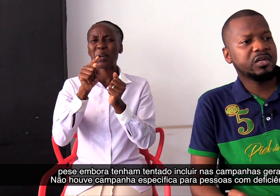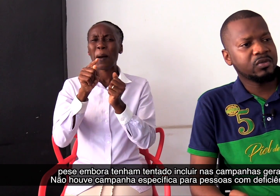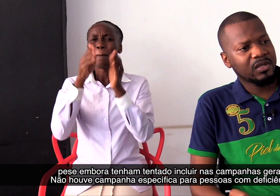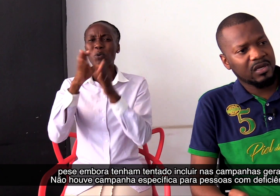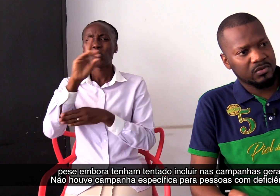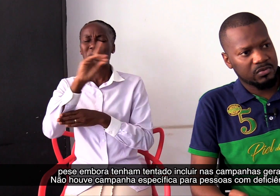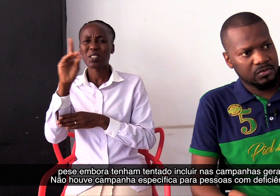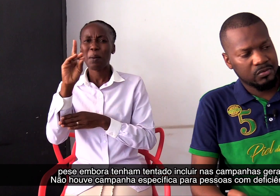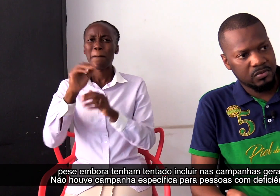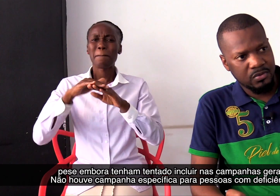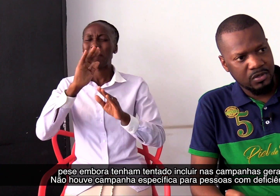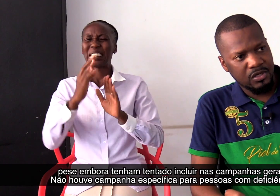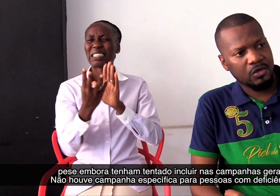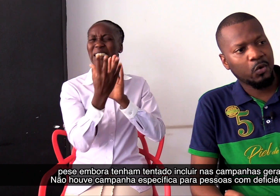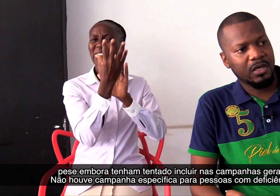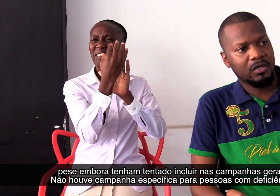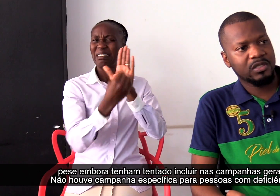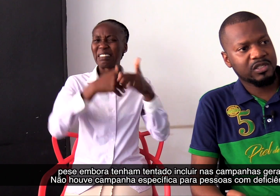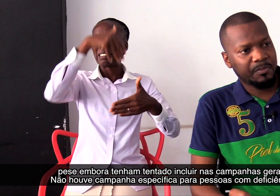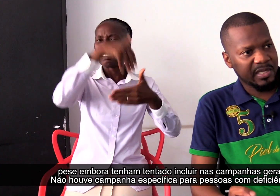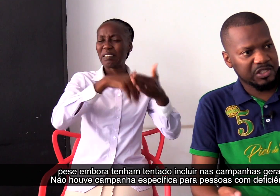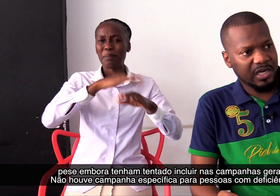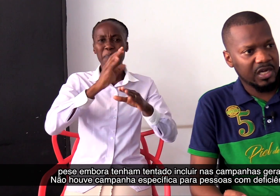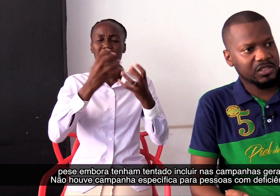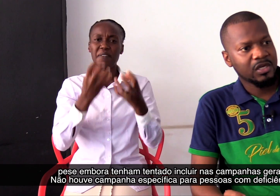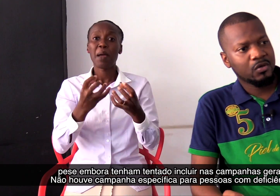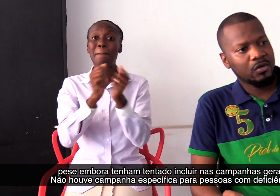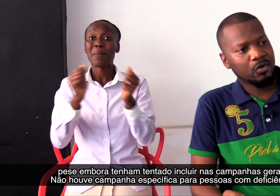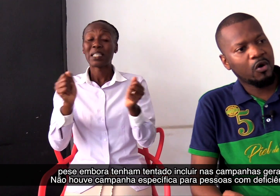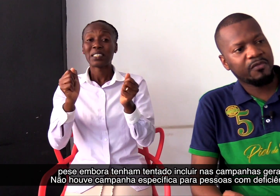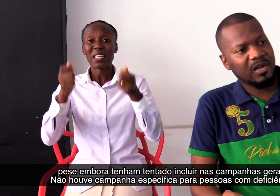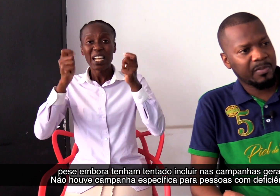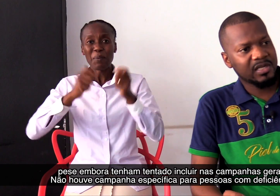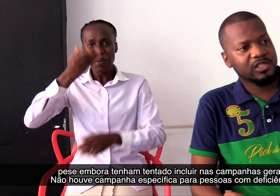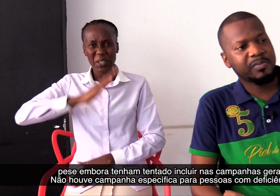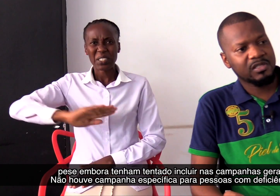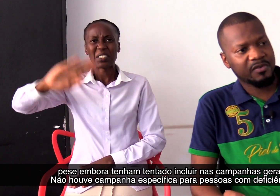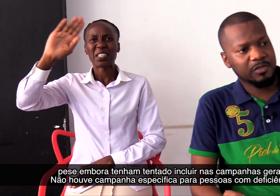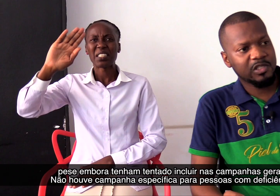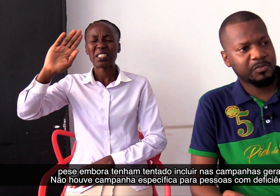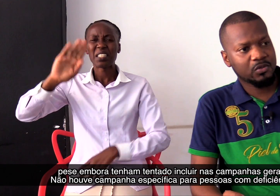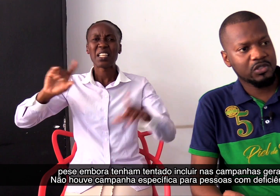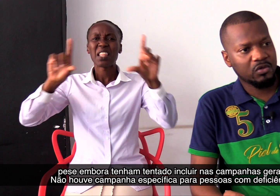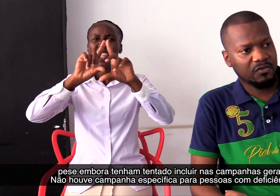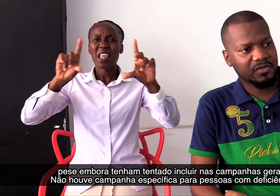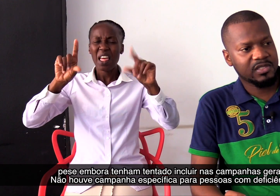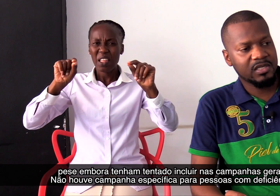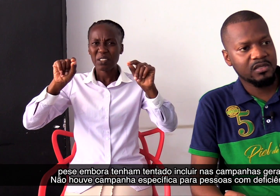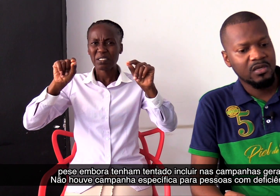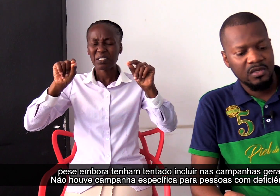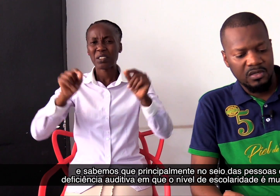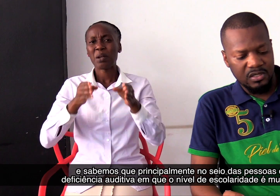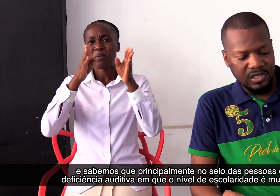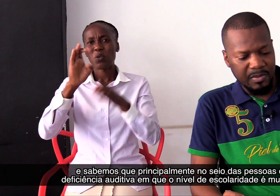embora tenham tentado incluir nas campanhas gerais, não houve campanhas específicas para as pessoas com